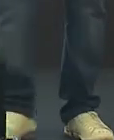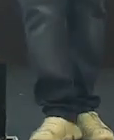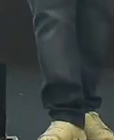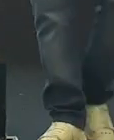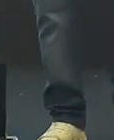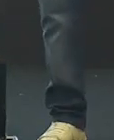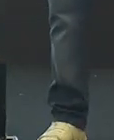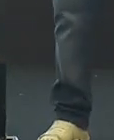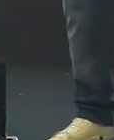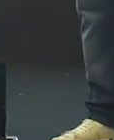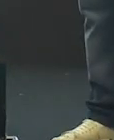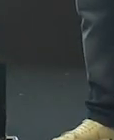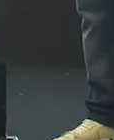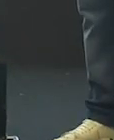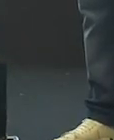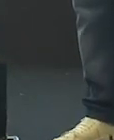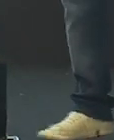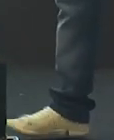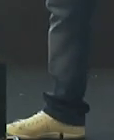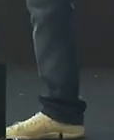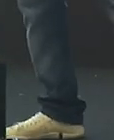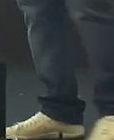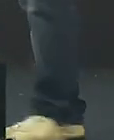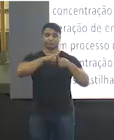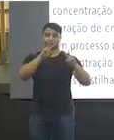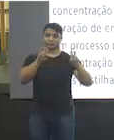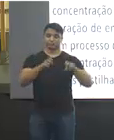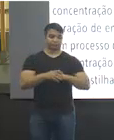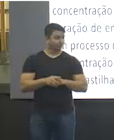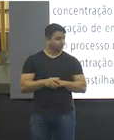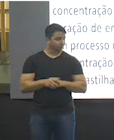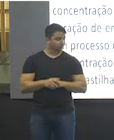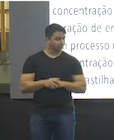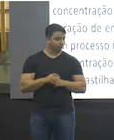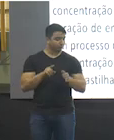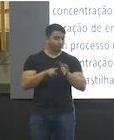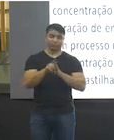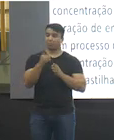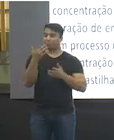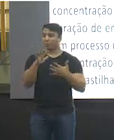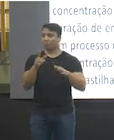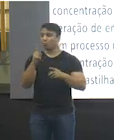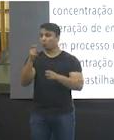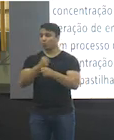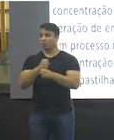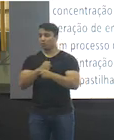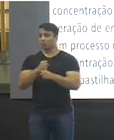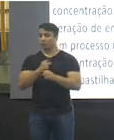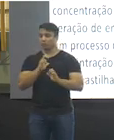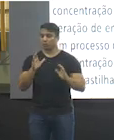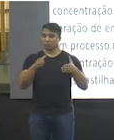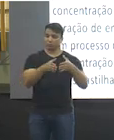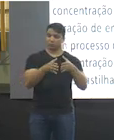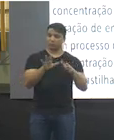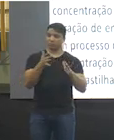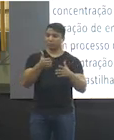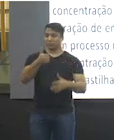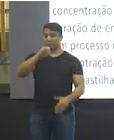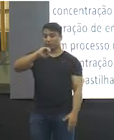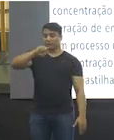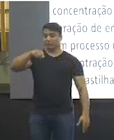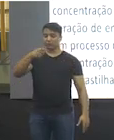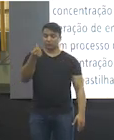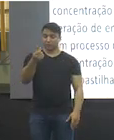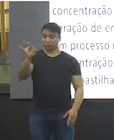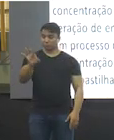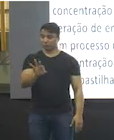a gente vai passar 2 anos aqui falando só disso. Ó. O isótopo ocorre naturalmente em minérios de urânio, com concentração de apenas